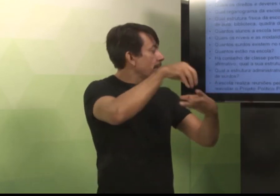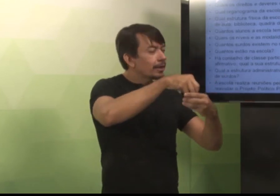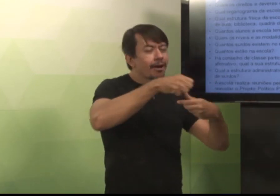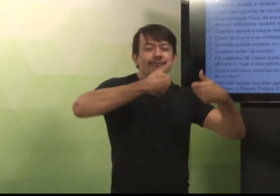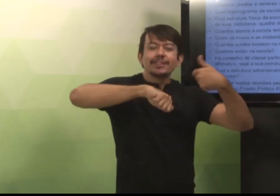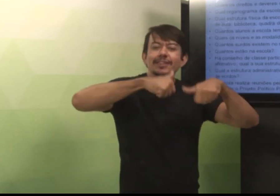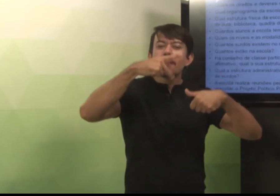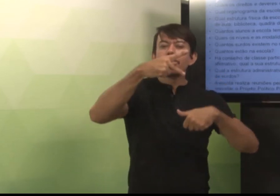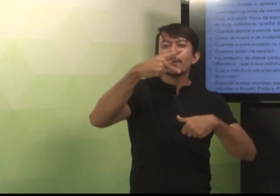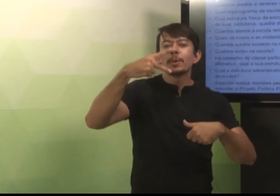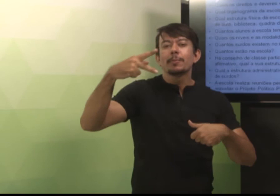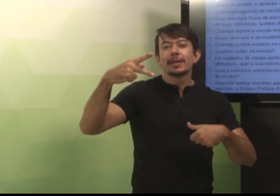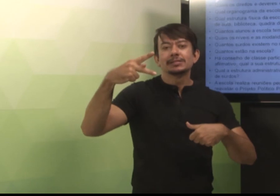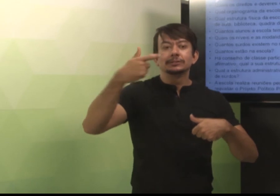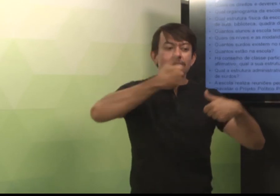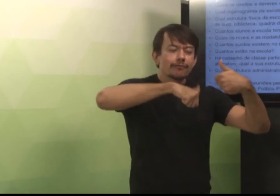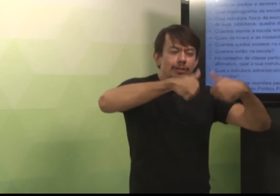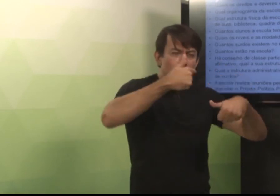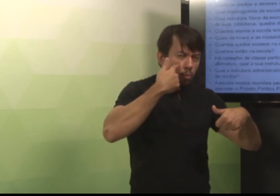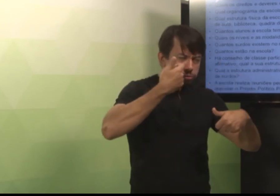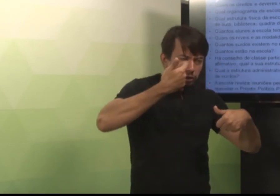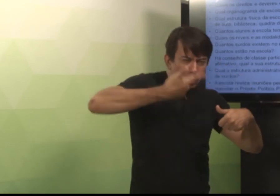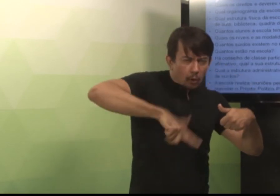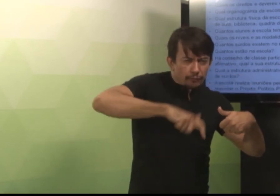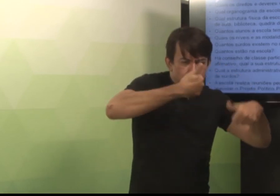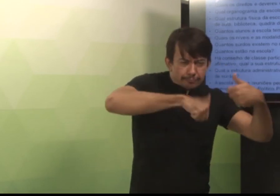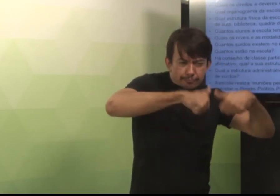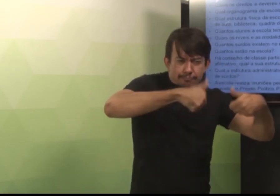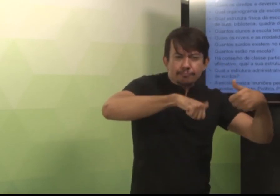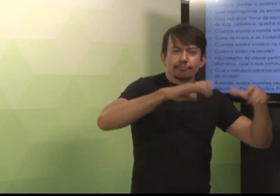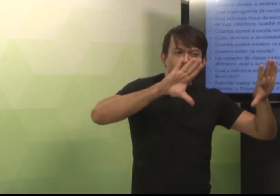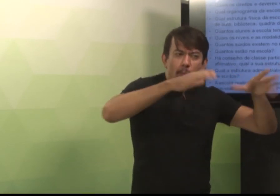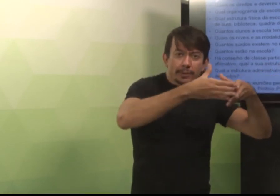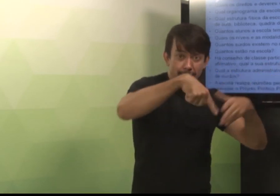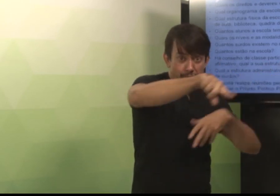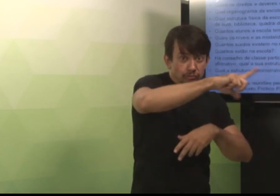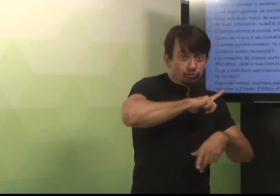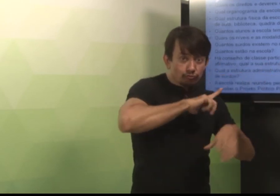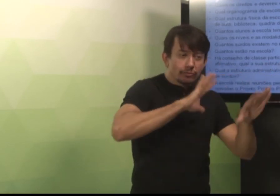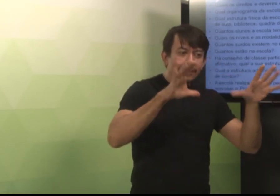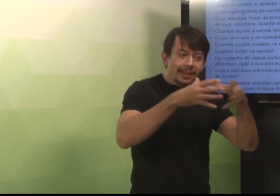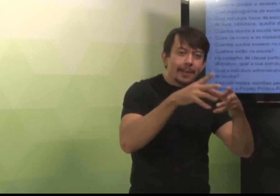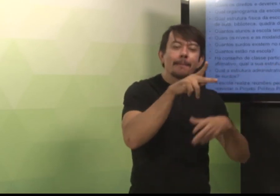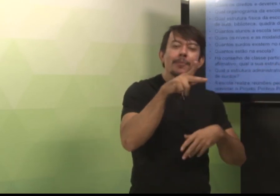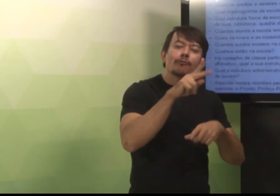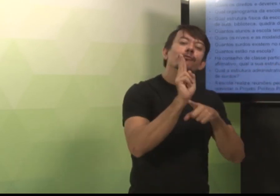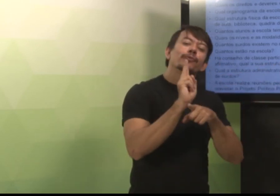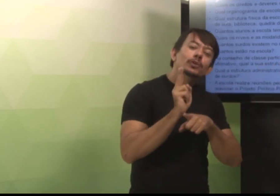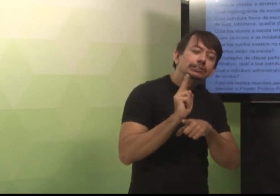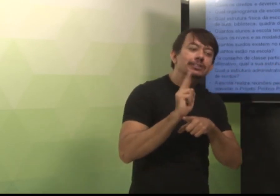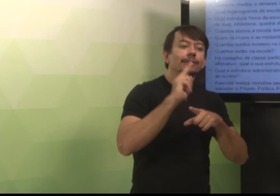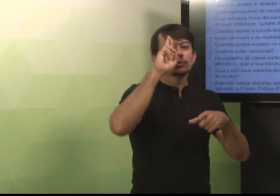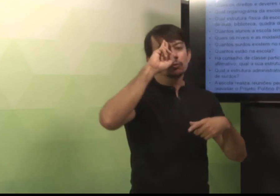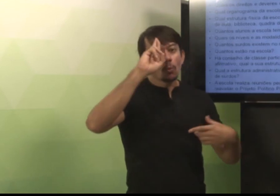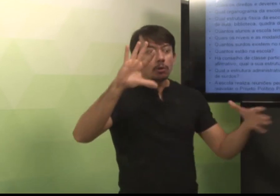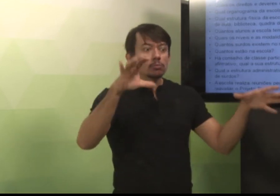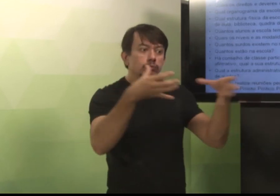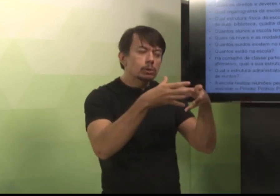A escola oferece reuniões presenciais para avaliação do